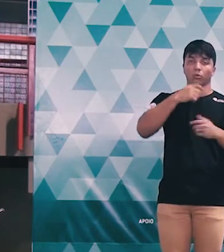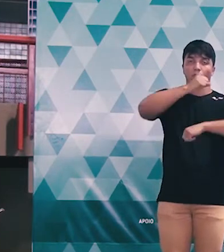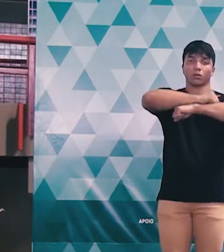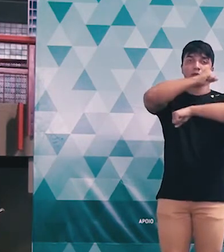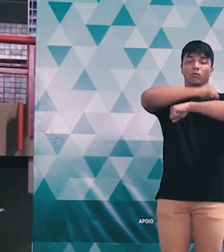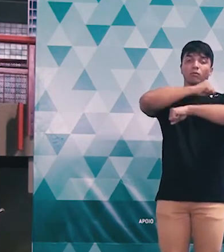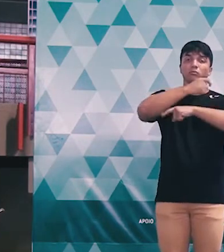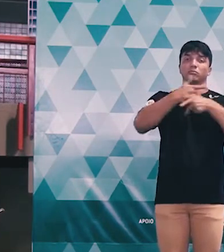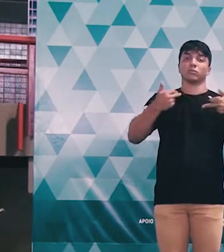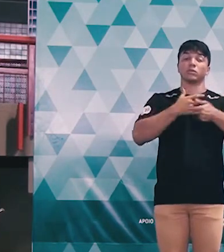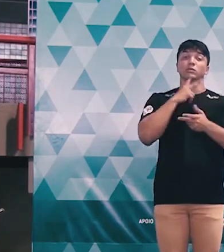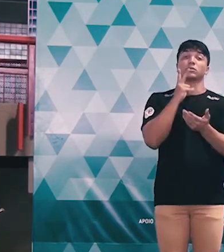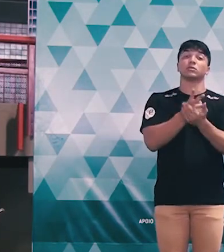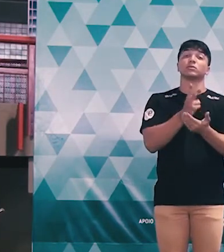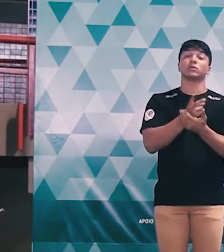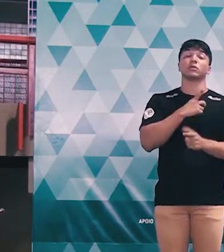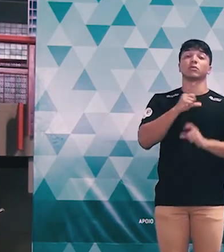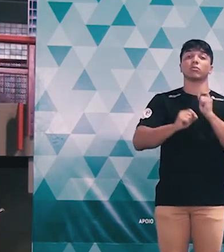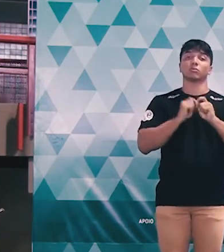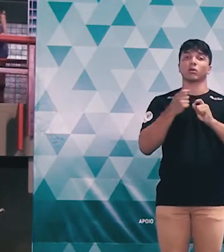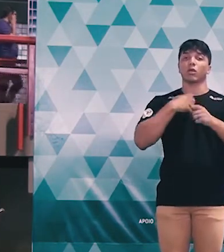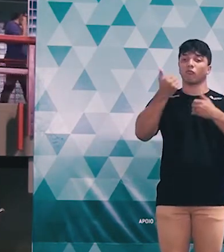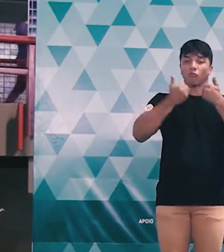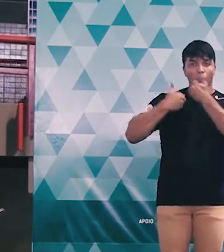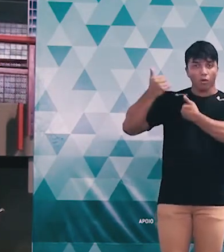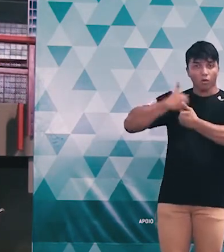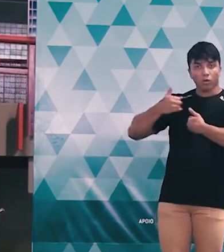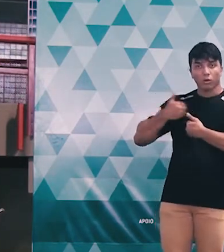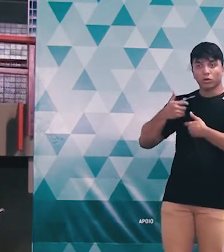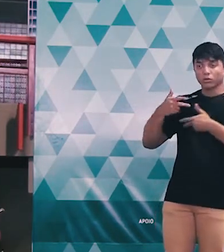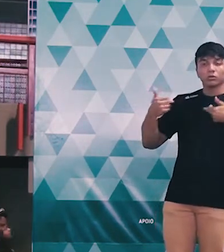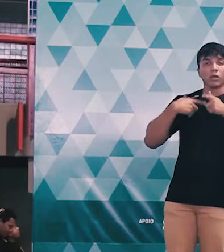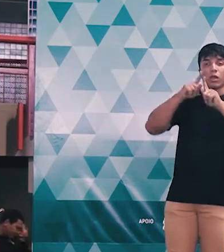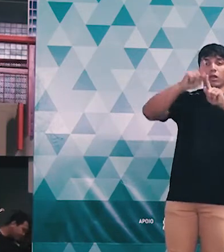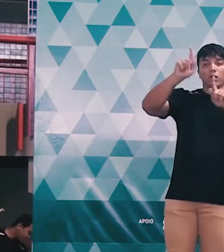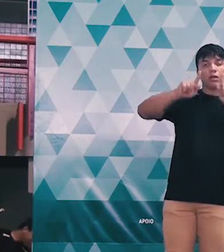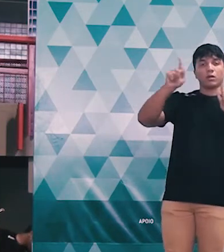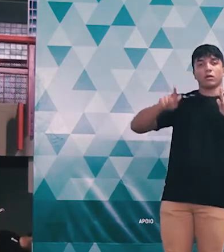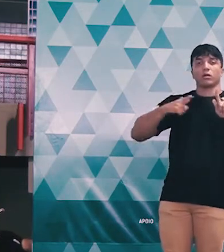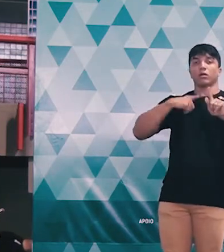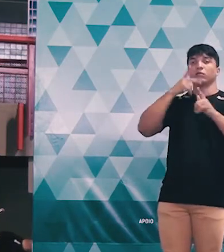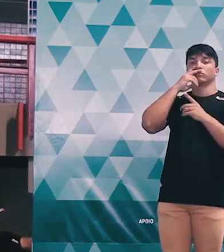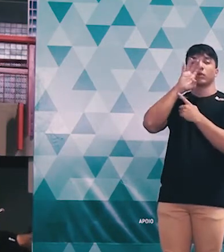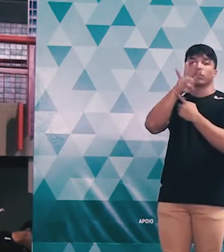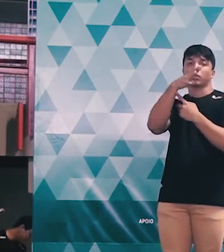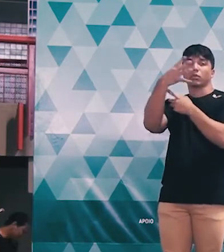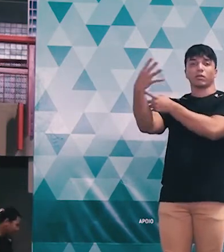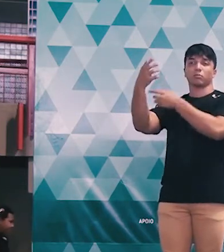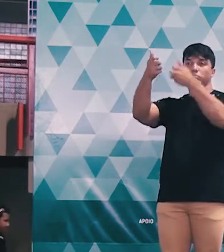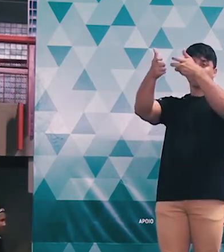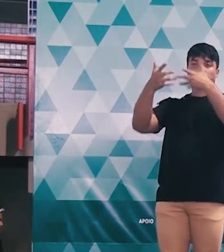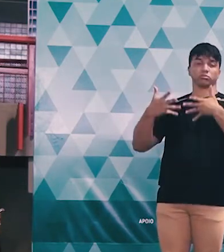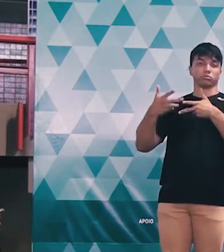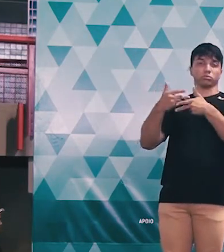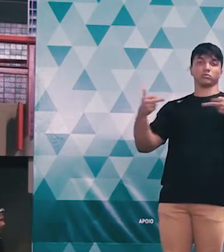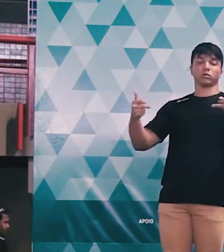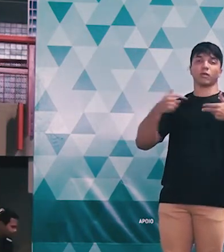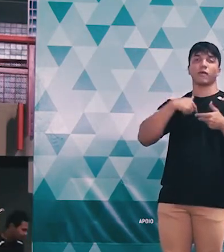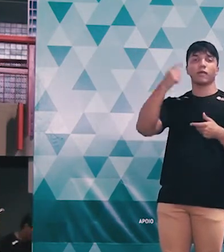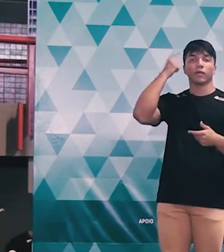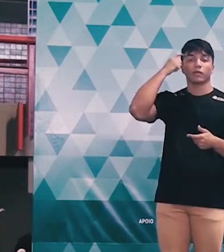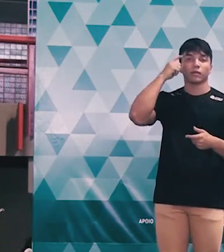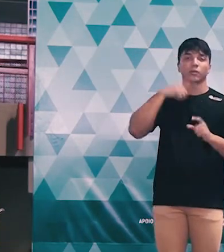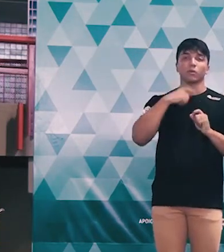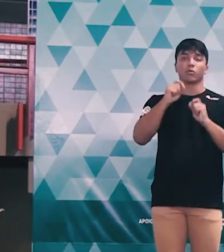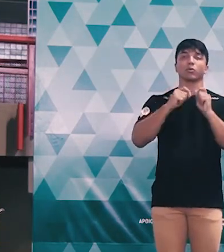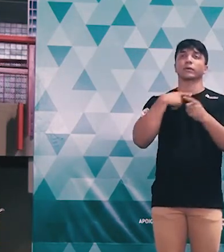televisão, sempre você observa informações que vêm em gráficos, que vêm em tabelas, né? Você escuta muito falar